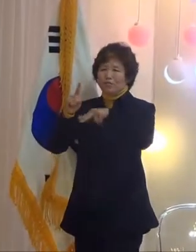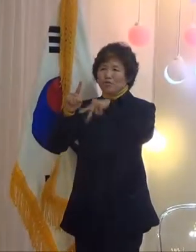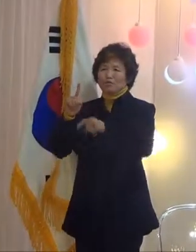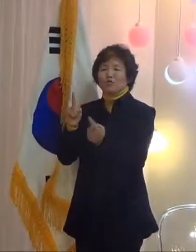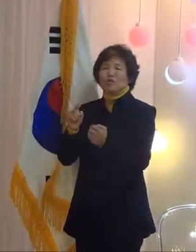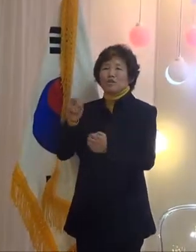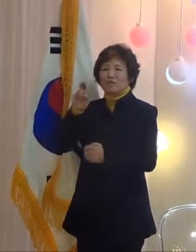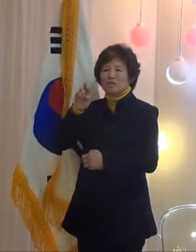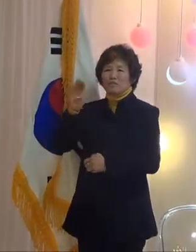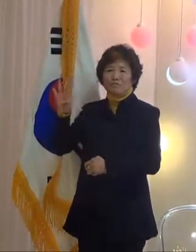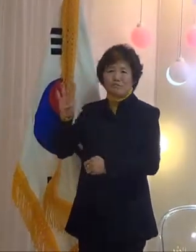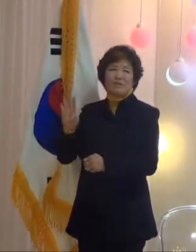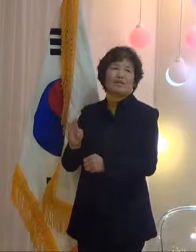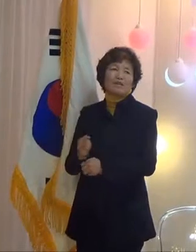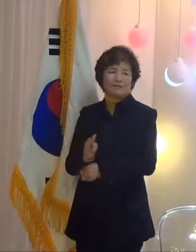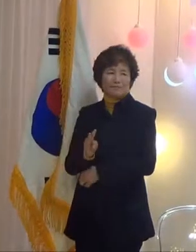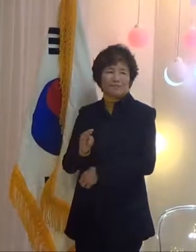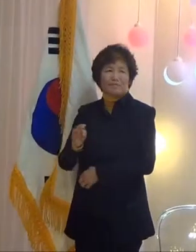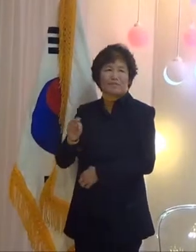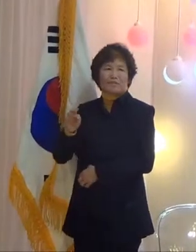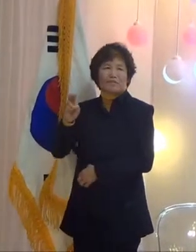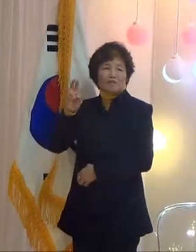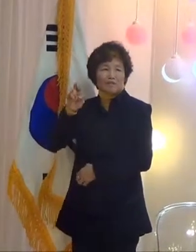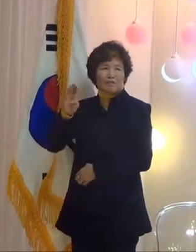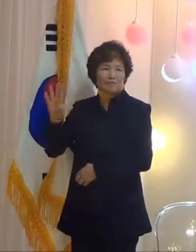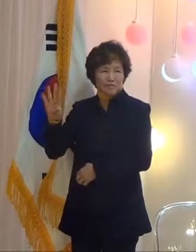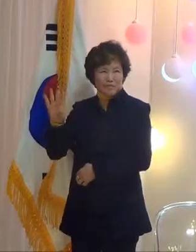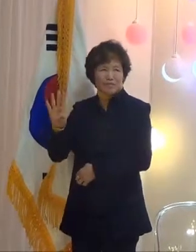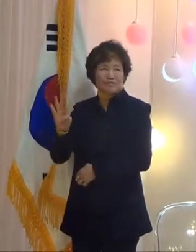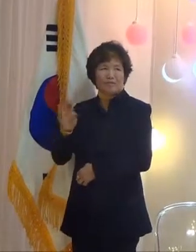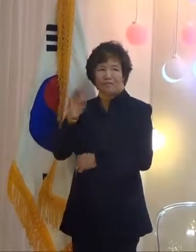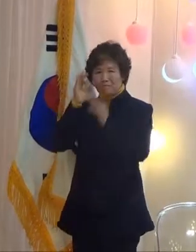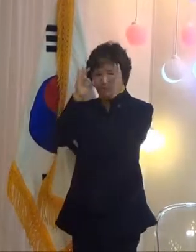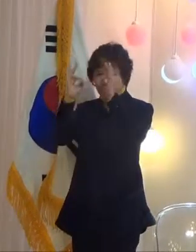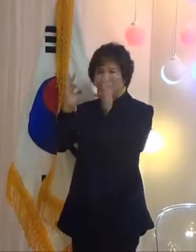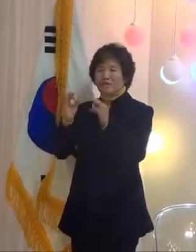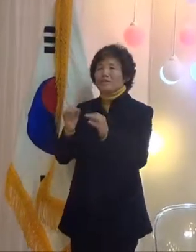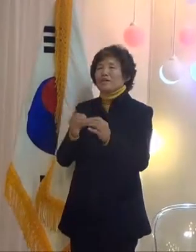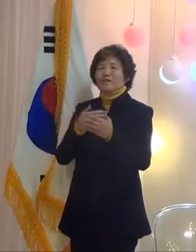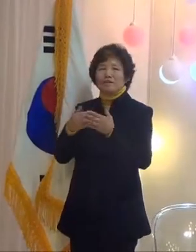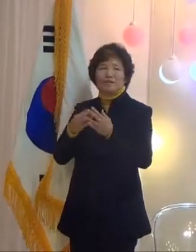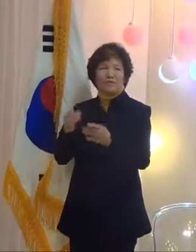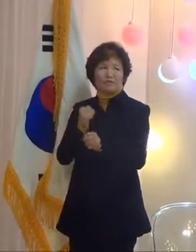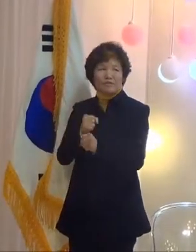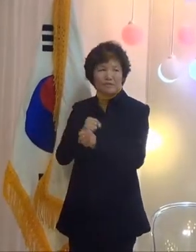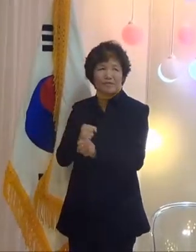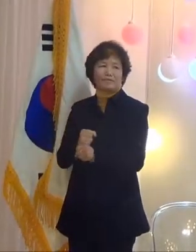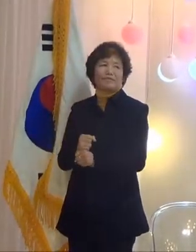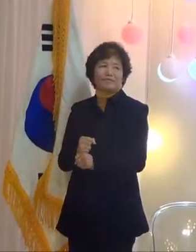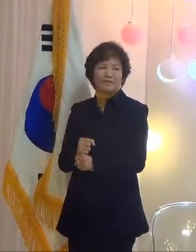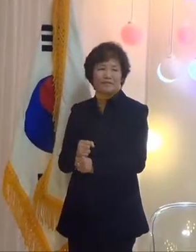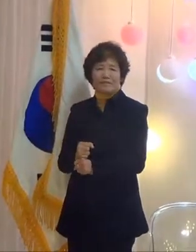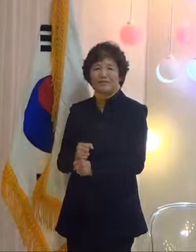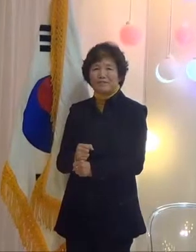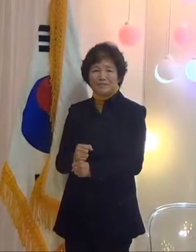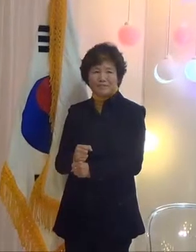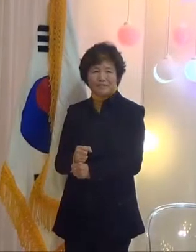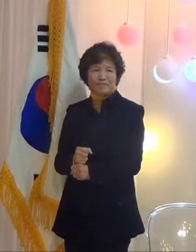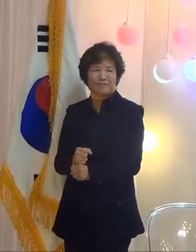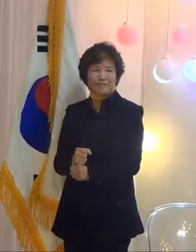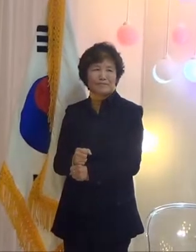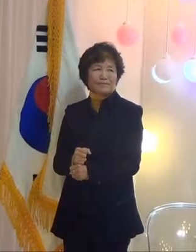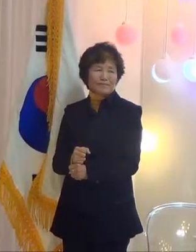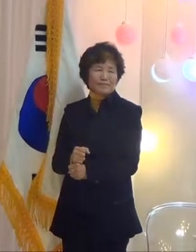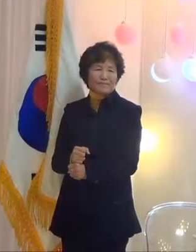24프레임이에요. 카트가 24개 애니메이션을 보니까 영화로 보이는 거거든요. 그래서 저도 무관하지는 않아요.